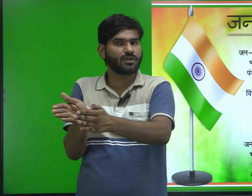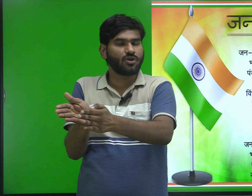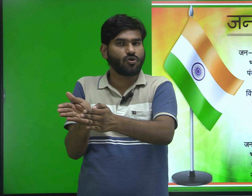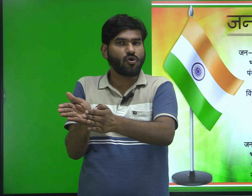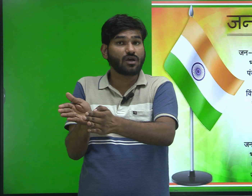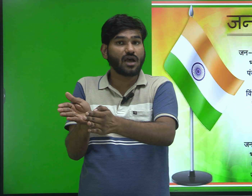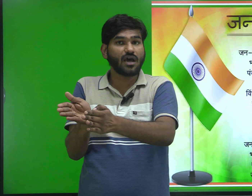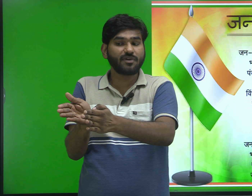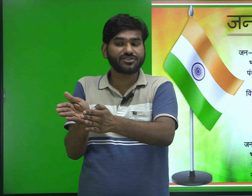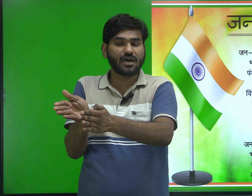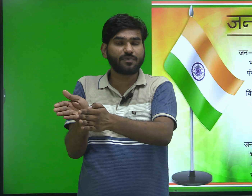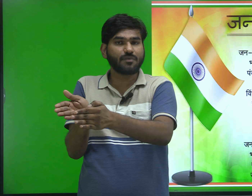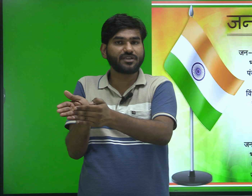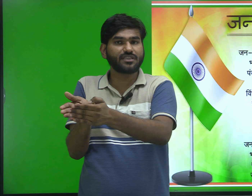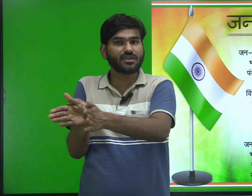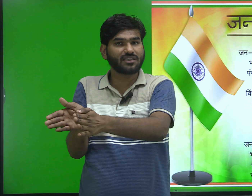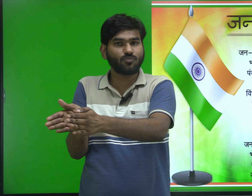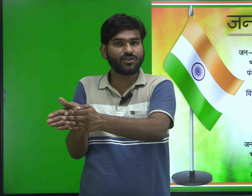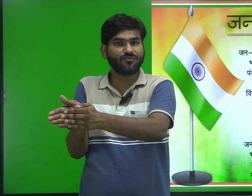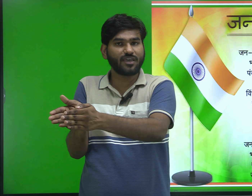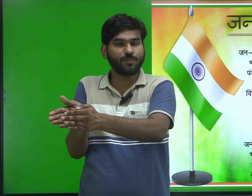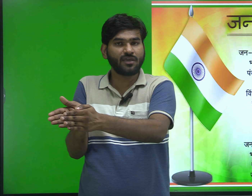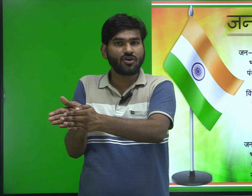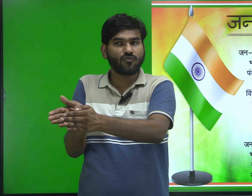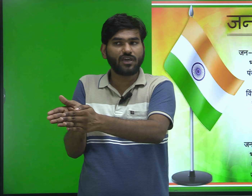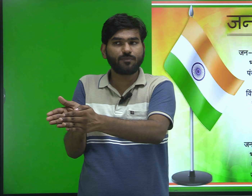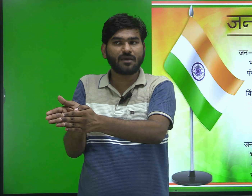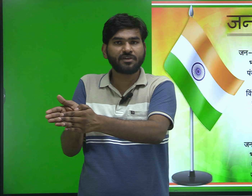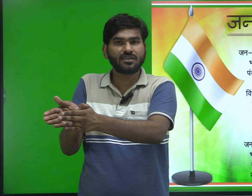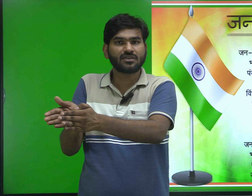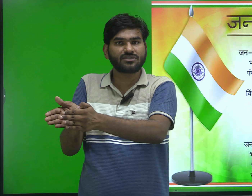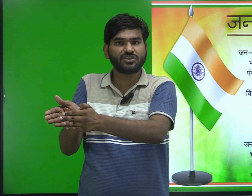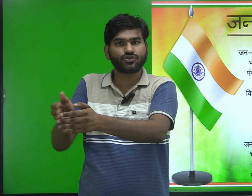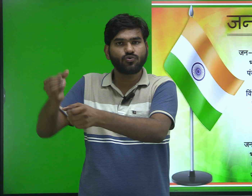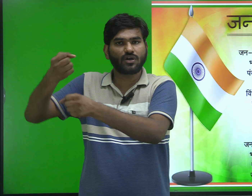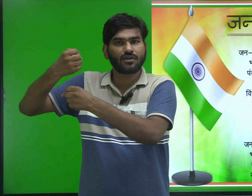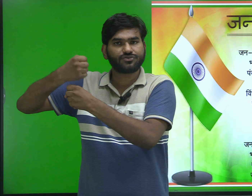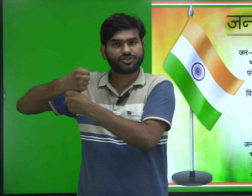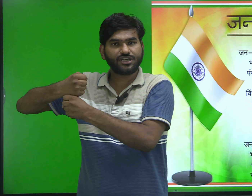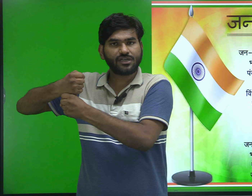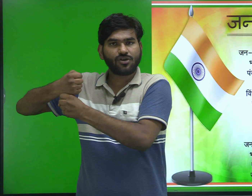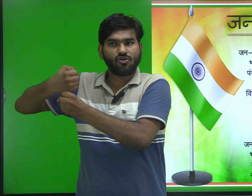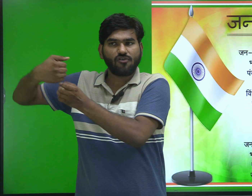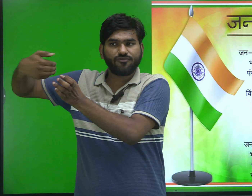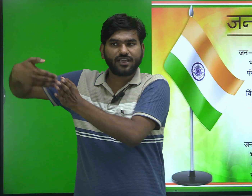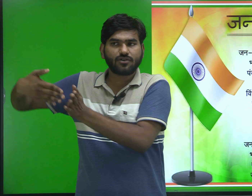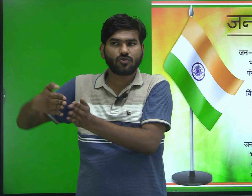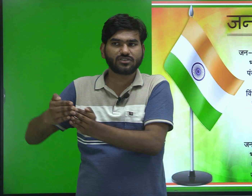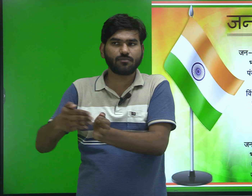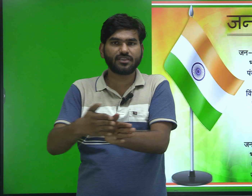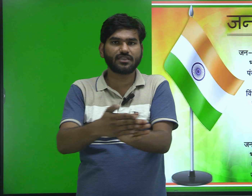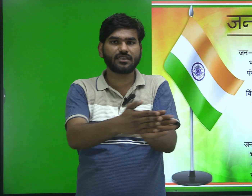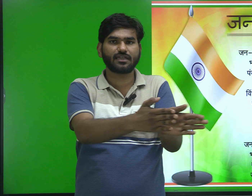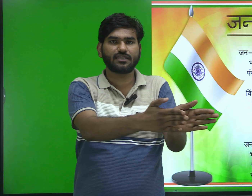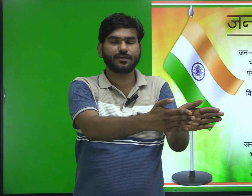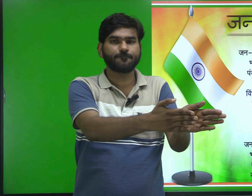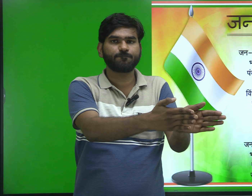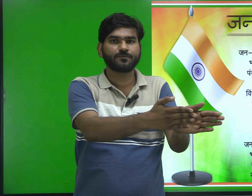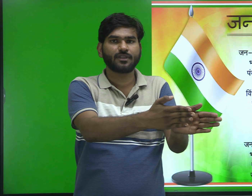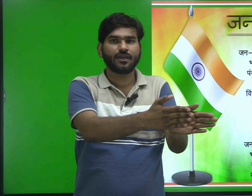और गंगा में जहाँ पे आपकी नदी खत्म हुई है वाई पे, वहीं पे आपकी जी शुरू होगा, जी, और फिर एक क्रॉसिंग में नदी निकल देगी। इट